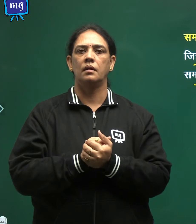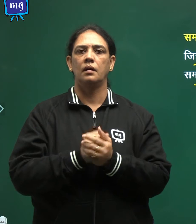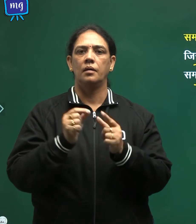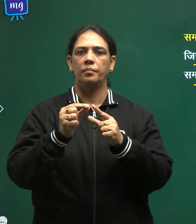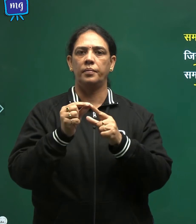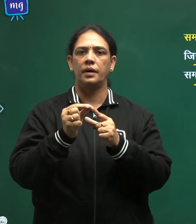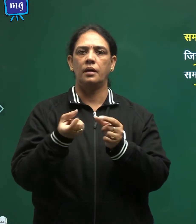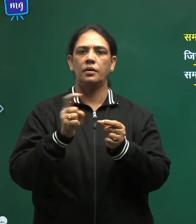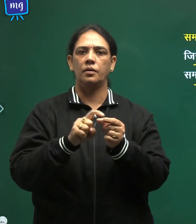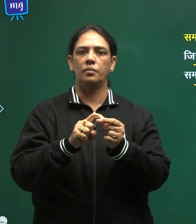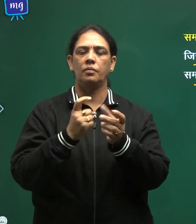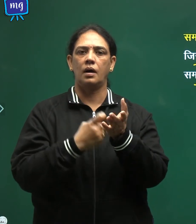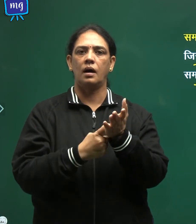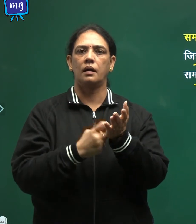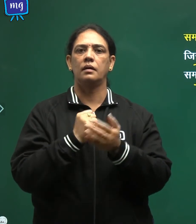PQR